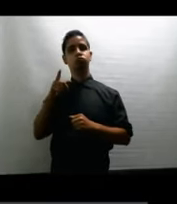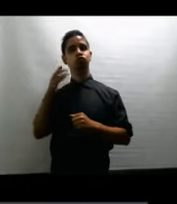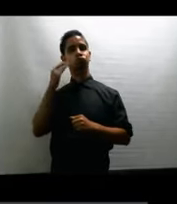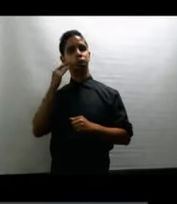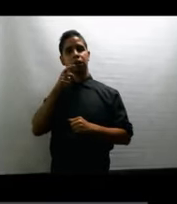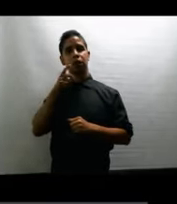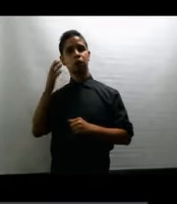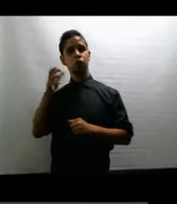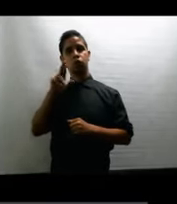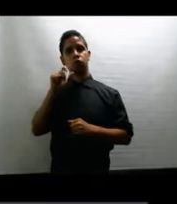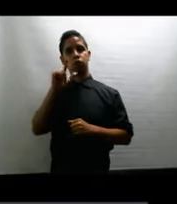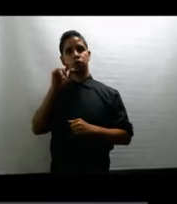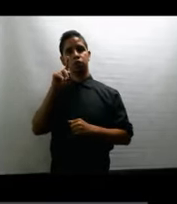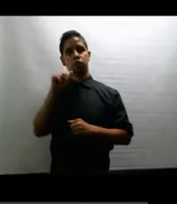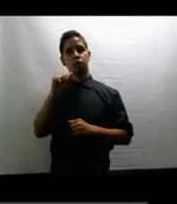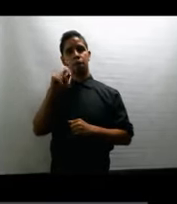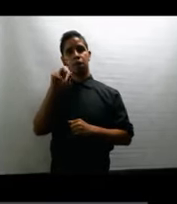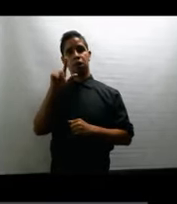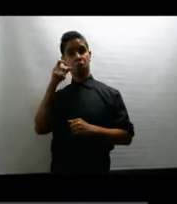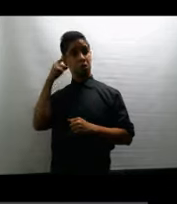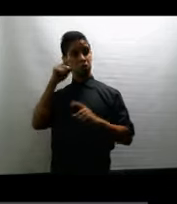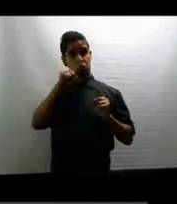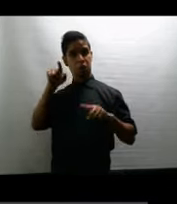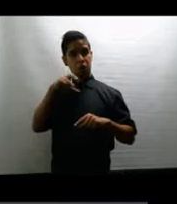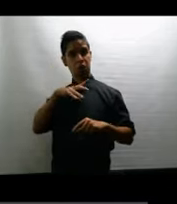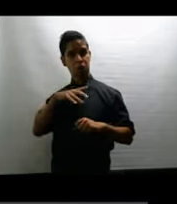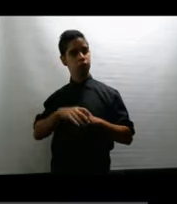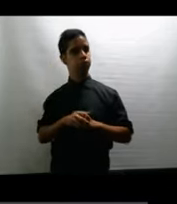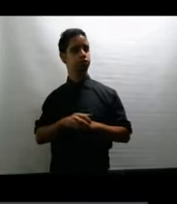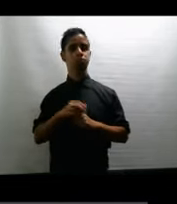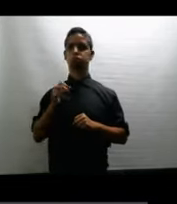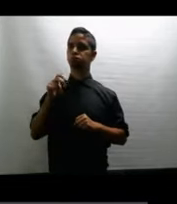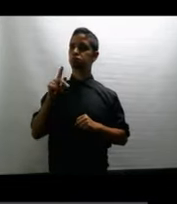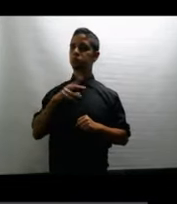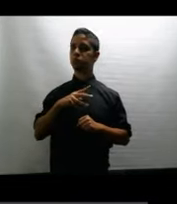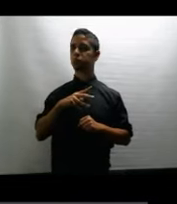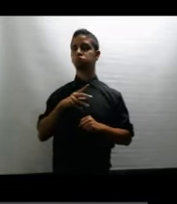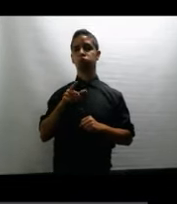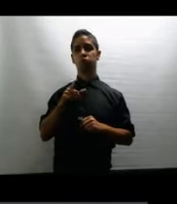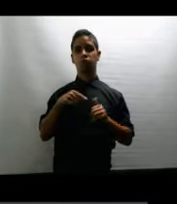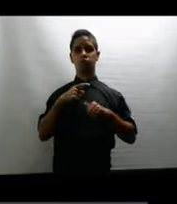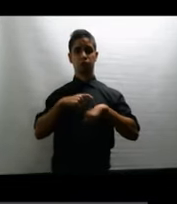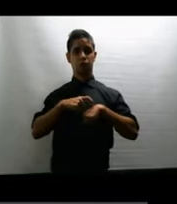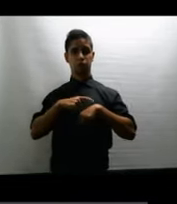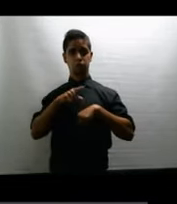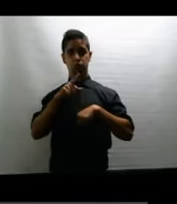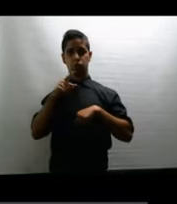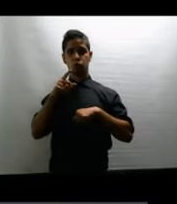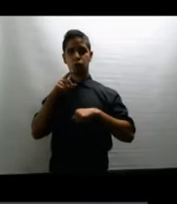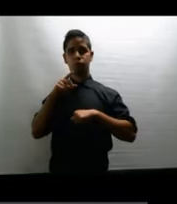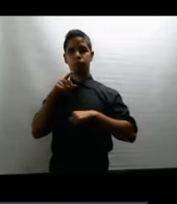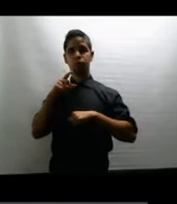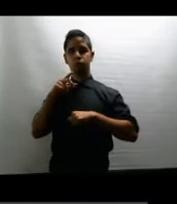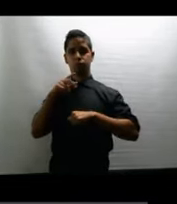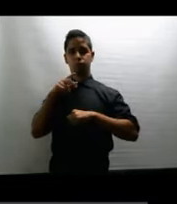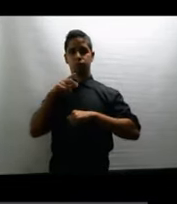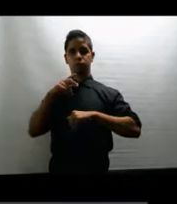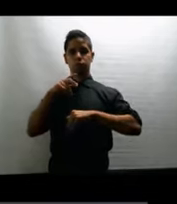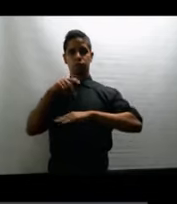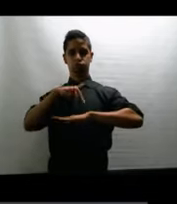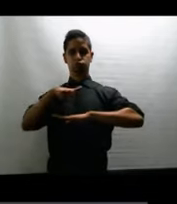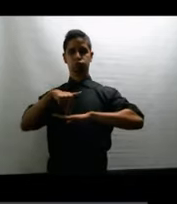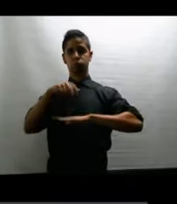esta actividad para este poeta, la, la, la. Así que fue de las primeras veces que yo me paré como Nancy Millán frente a un